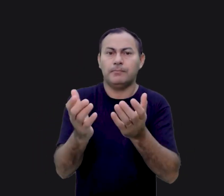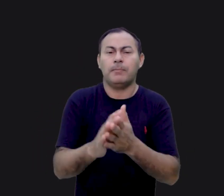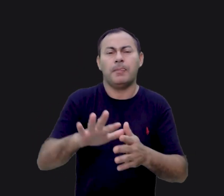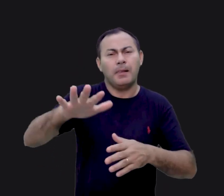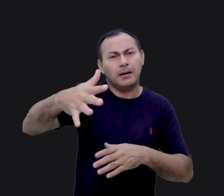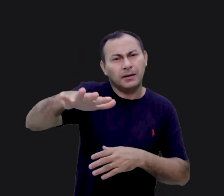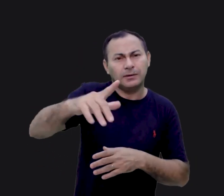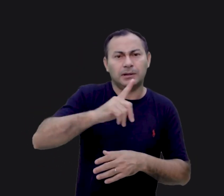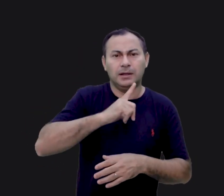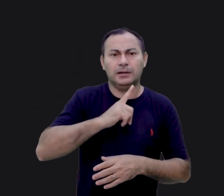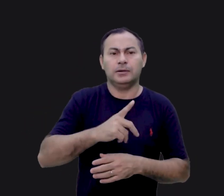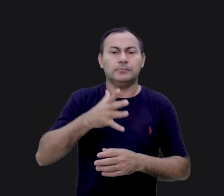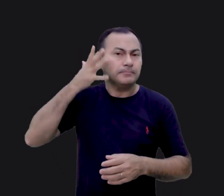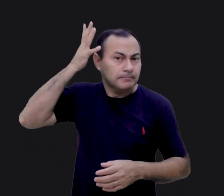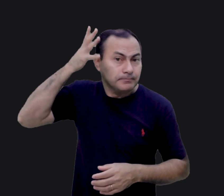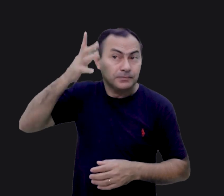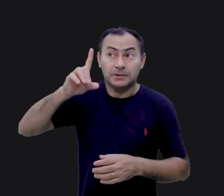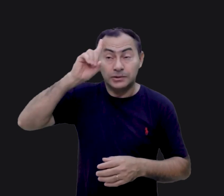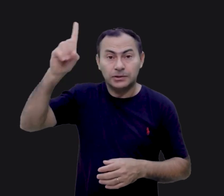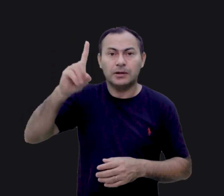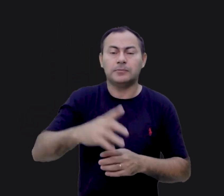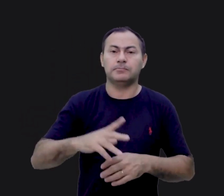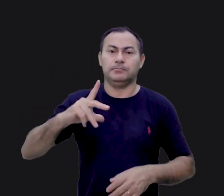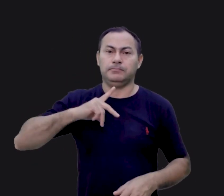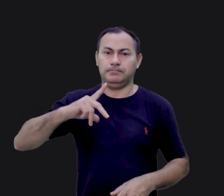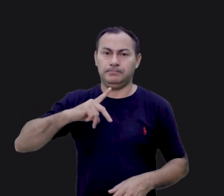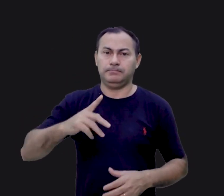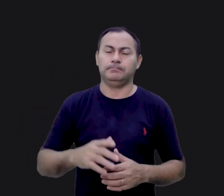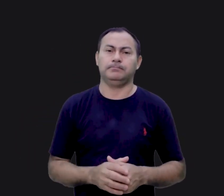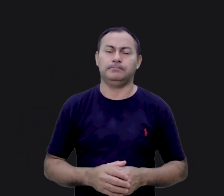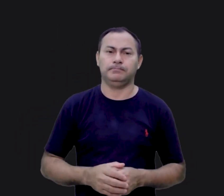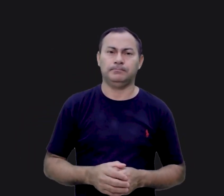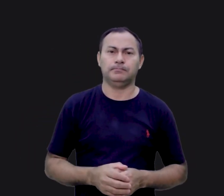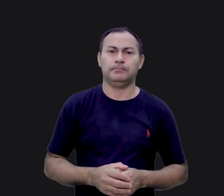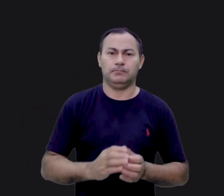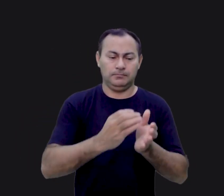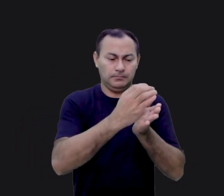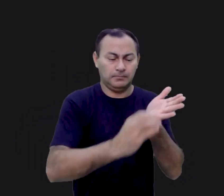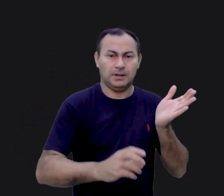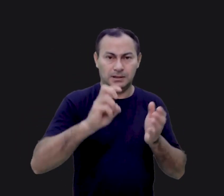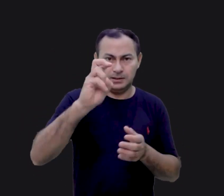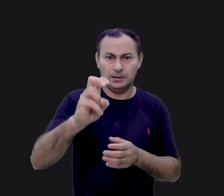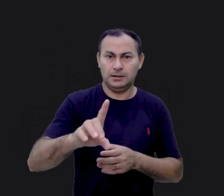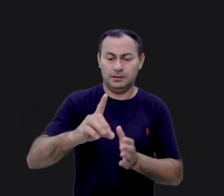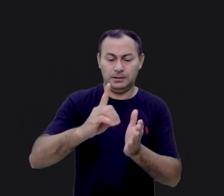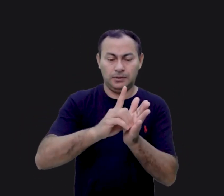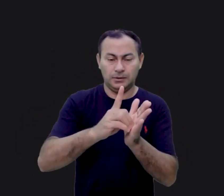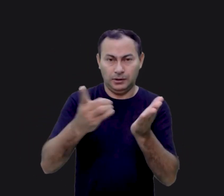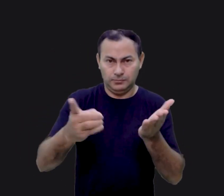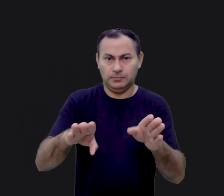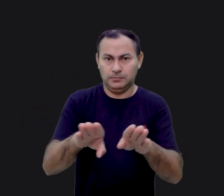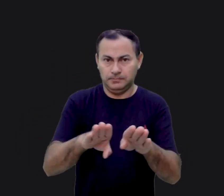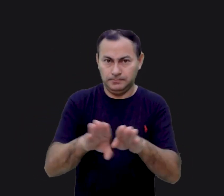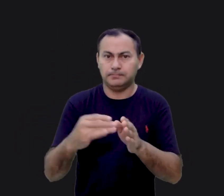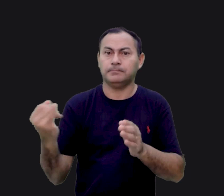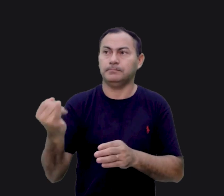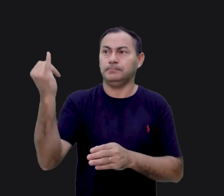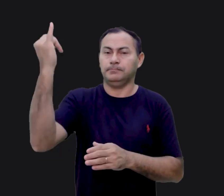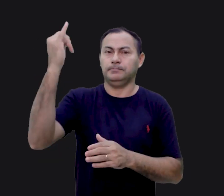Talvez esse tenha sido sermão daquele dia em particular o capítulo 5 de Deuteronômio também é muito importante